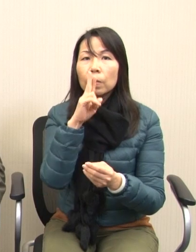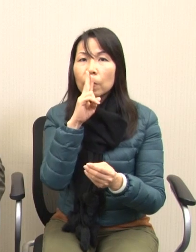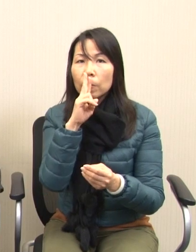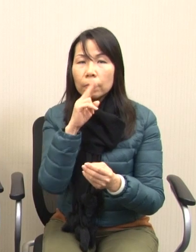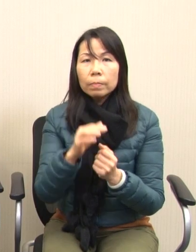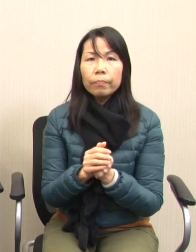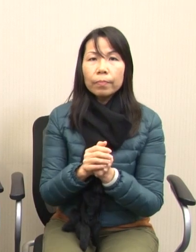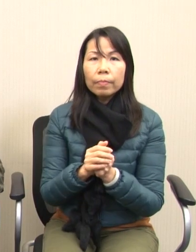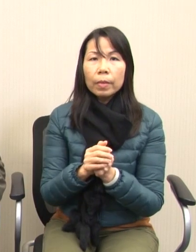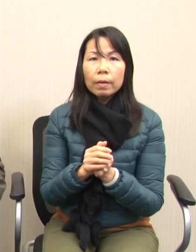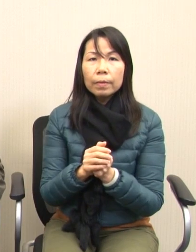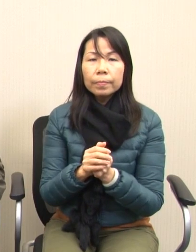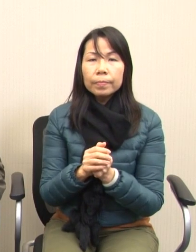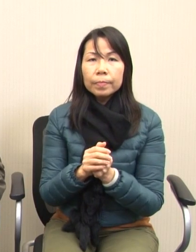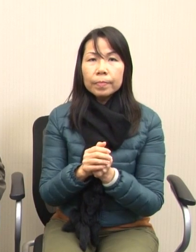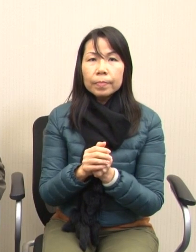唔好意思，